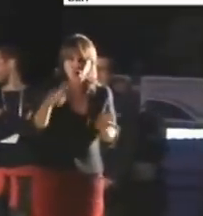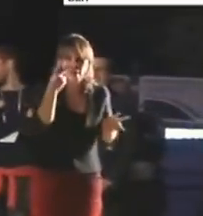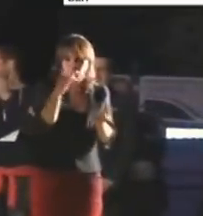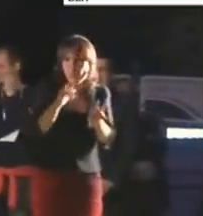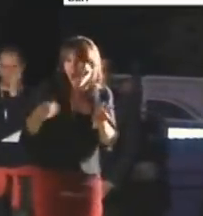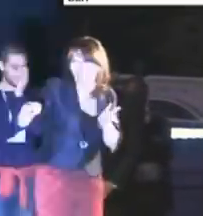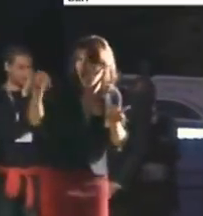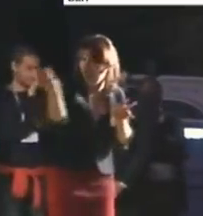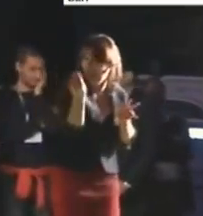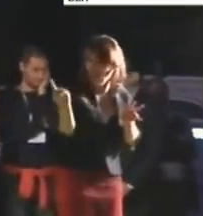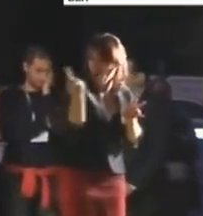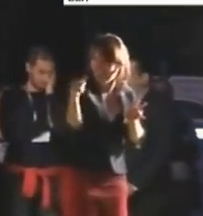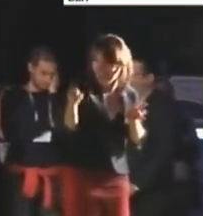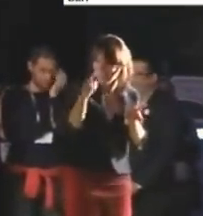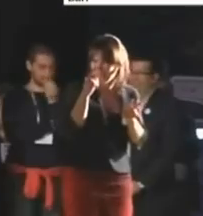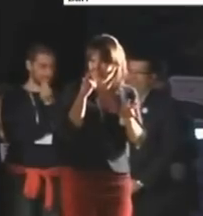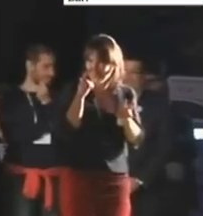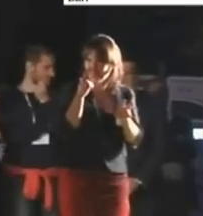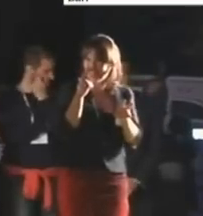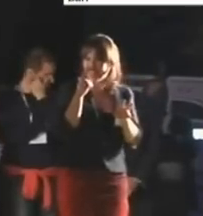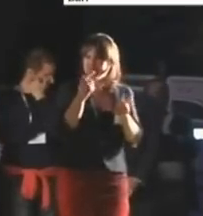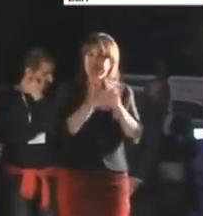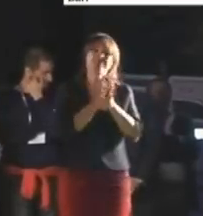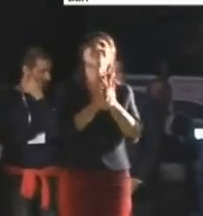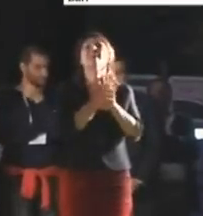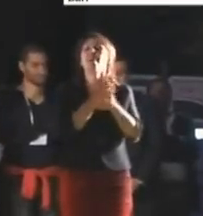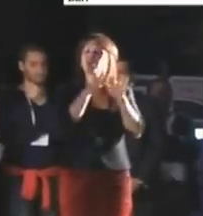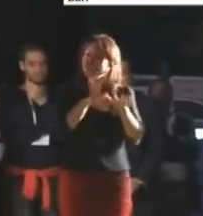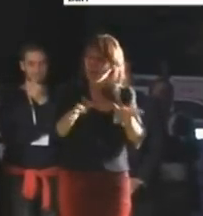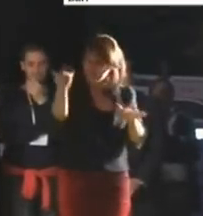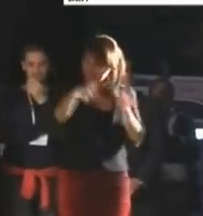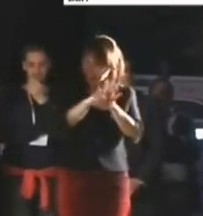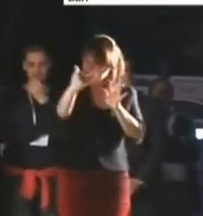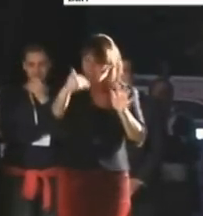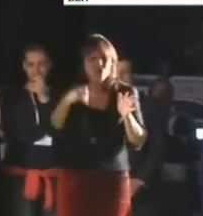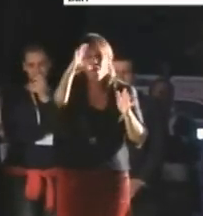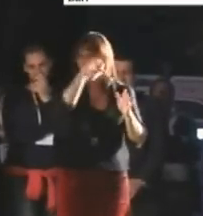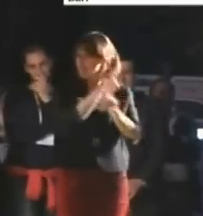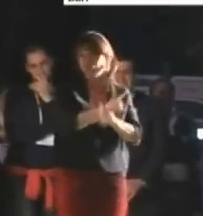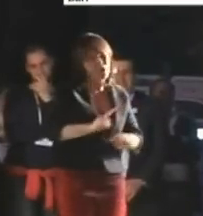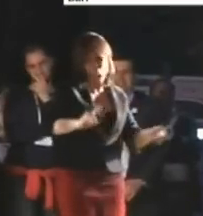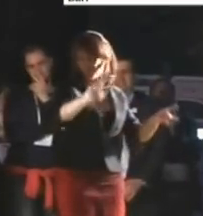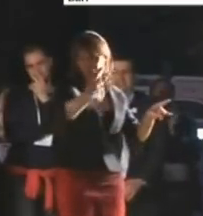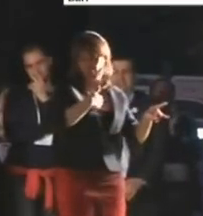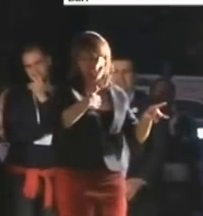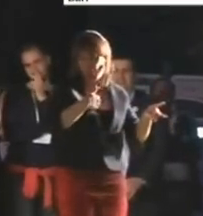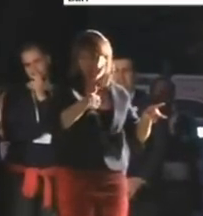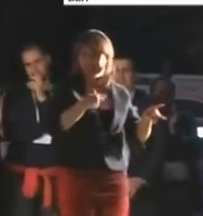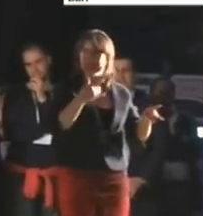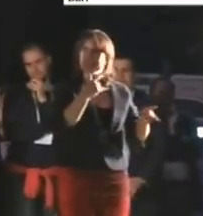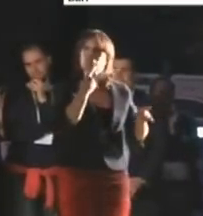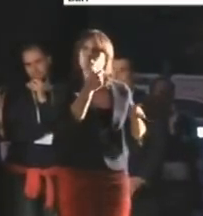leggi. Perché se vai a vedere il padre di stabilità, le leggi, no, nessuno è in grado di capire. Se non quell'elite